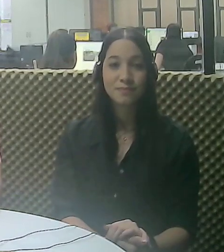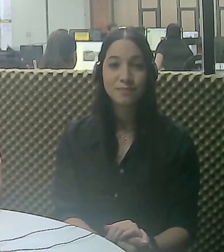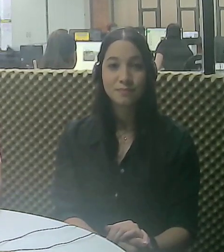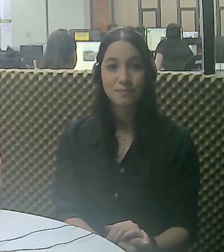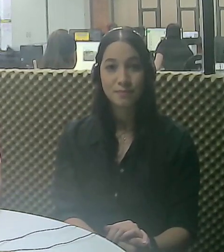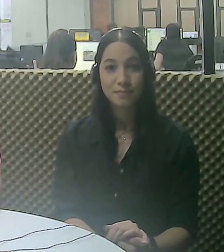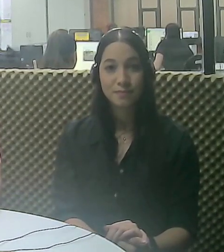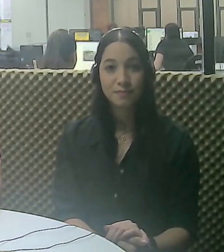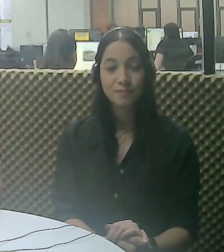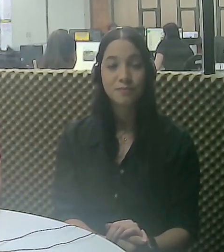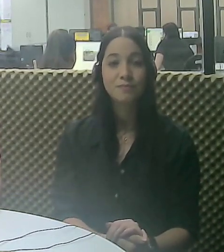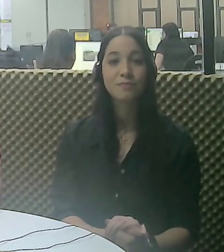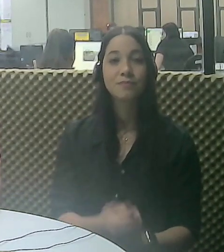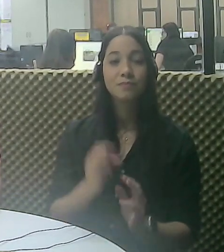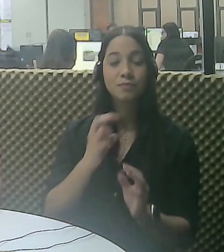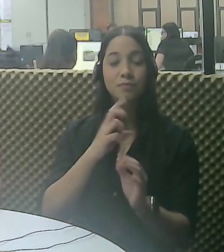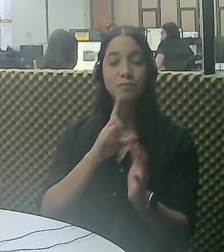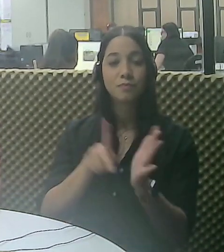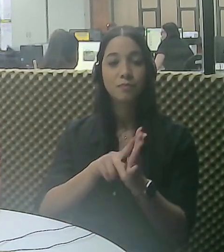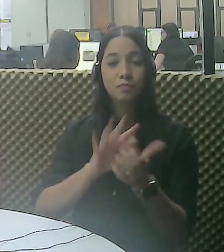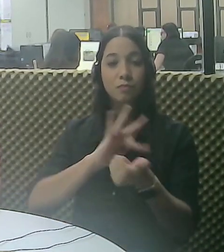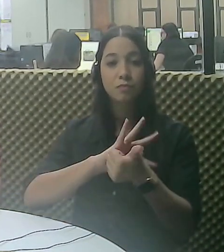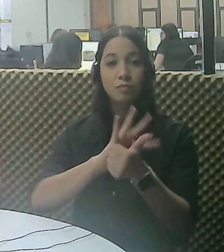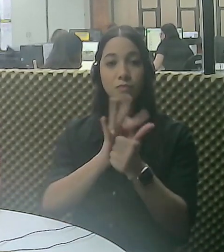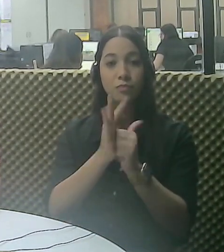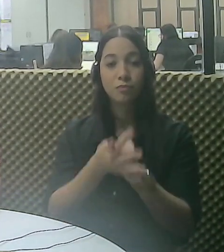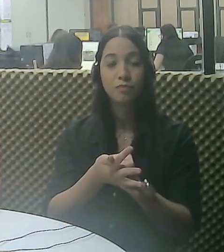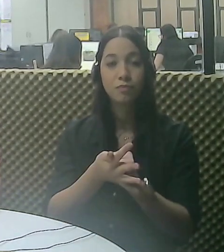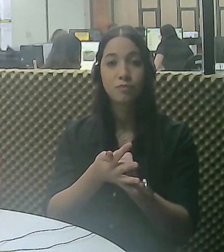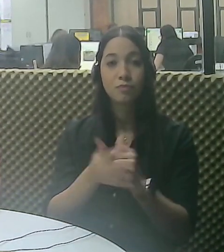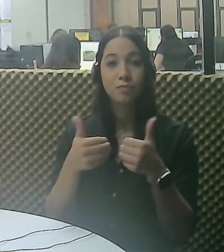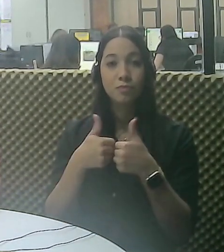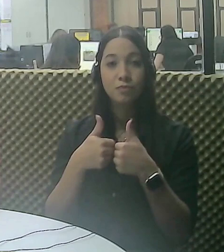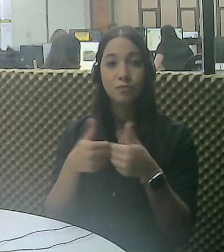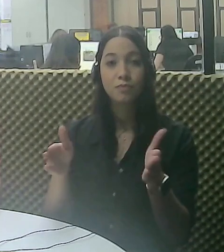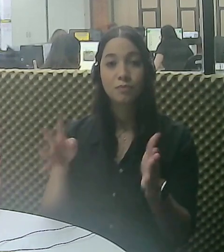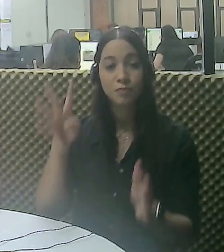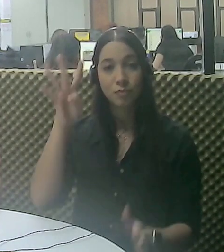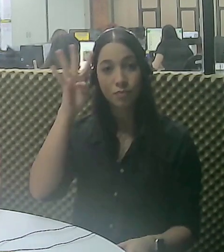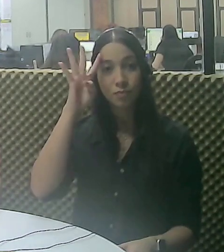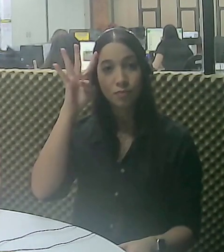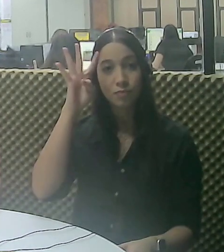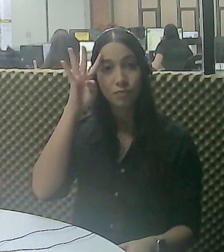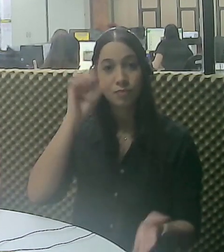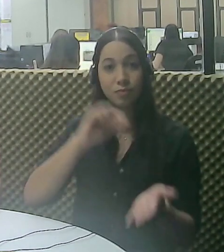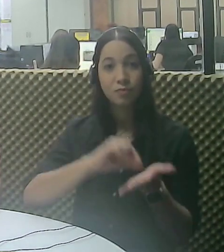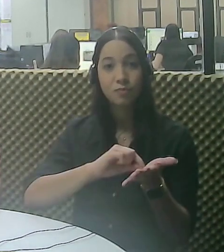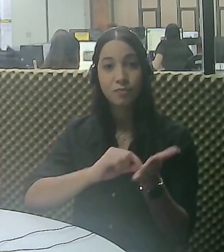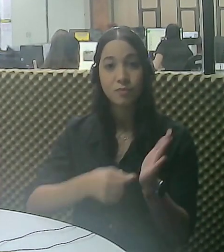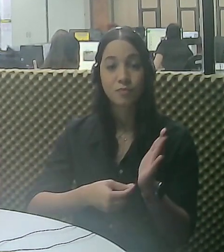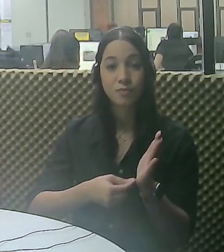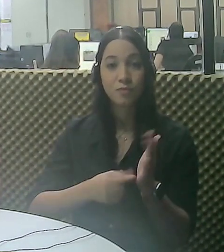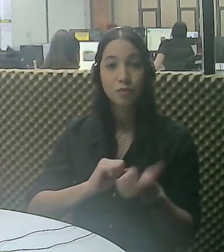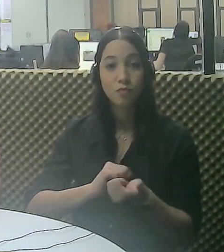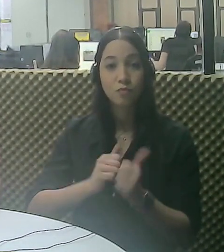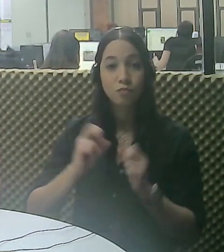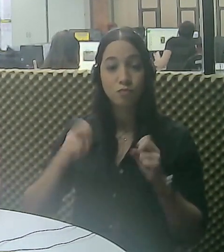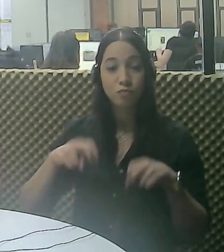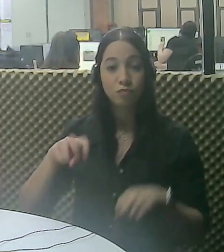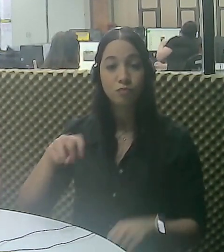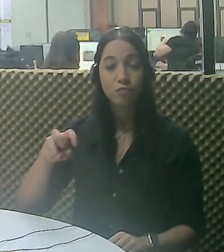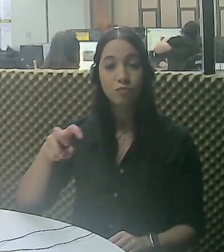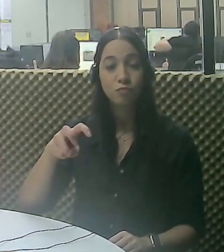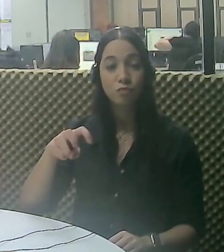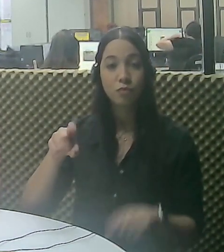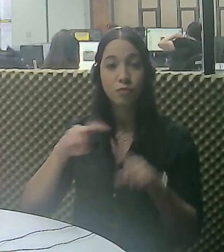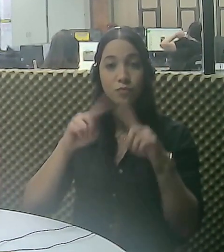Notícias. A Fundação Uberlandense do Turismo, Esporte e Lazer, a FUTEL, abre nesta quarta-feira as inscrições para a Corrida do Trabalhador.